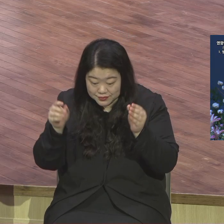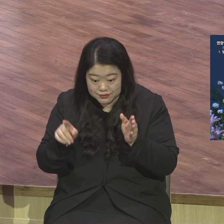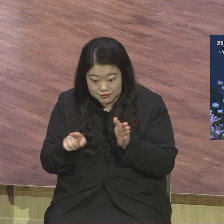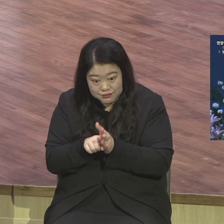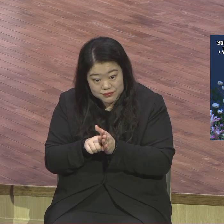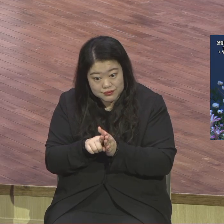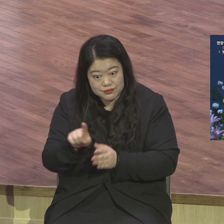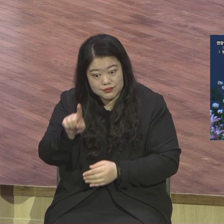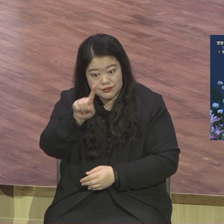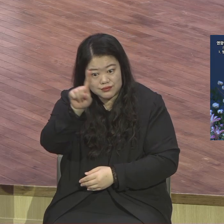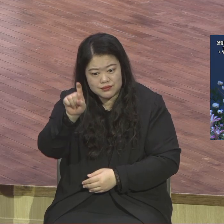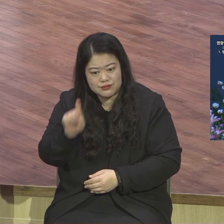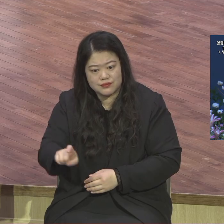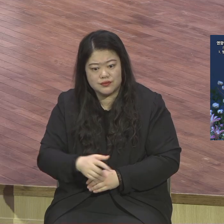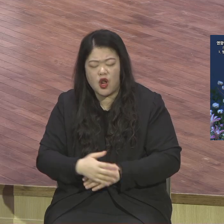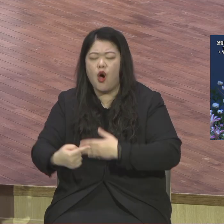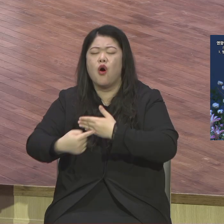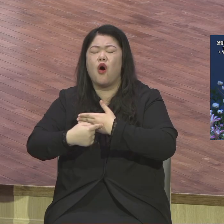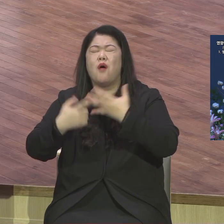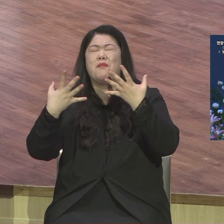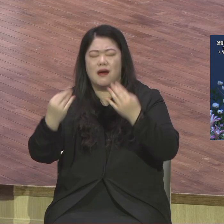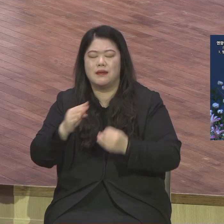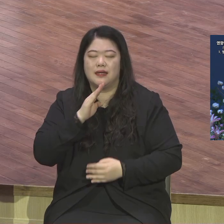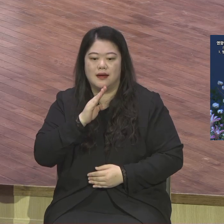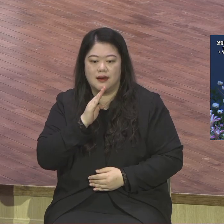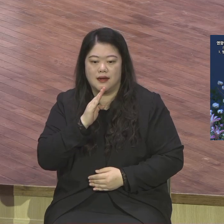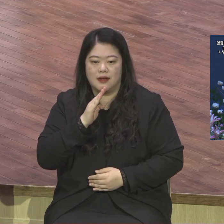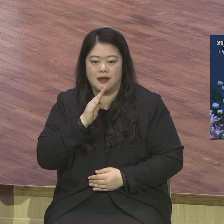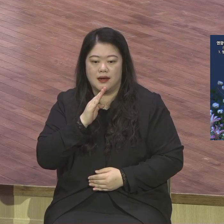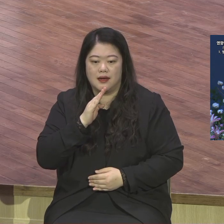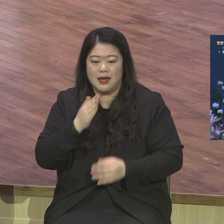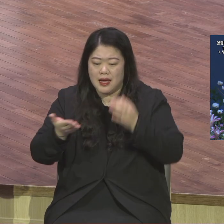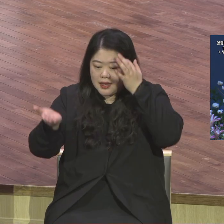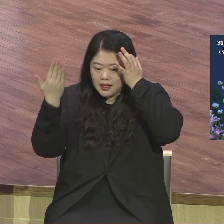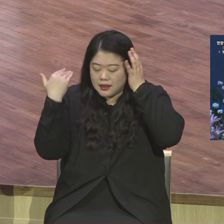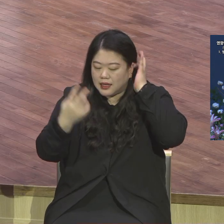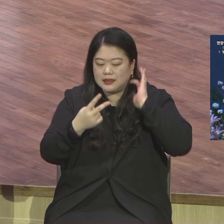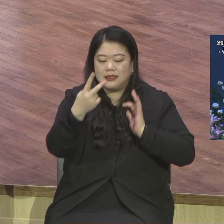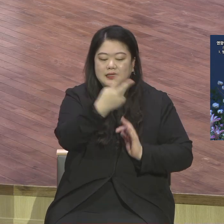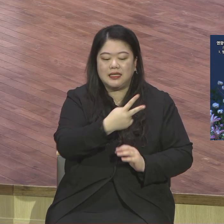길러가지고 전부 다 형식화 되어 있어요. 뭐 그때는 더 심했어요.